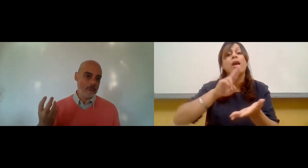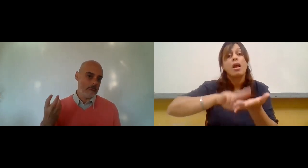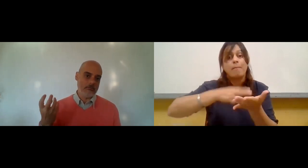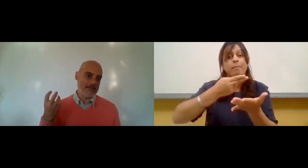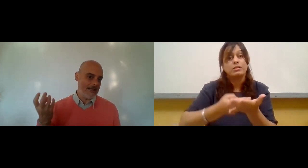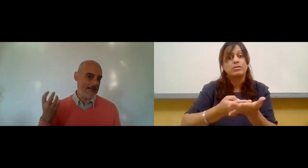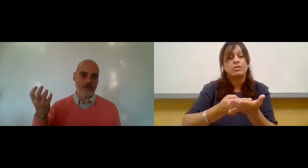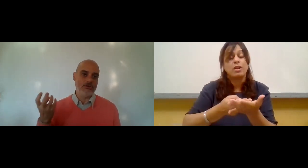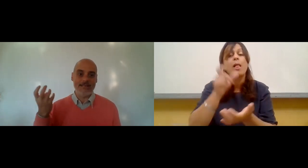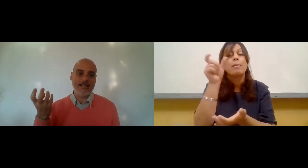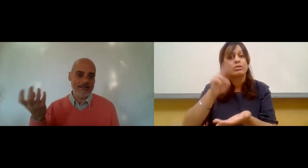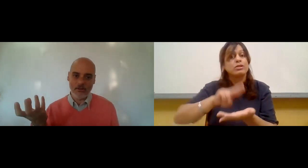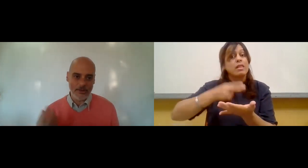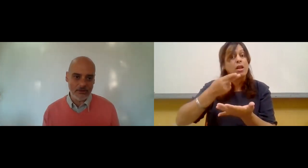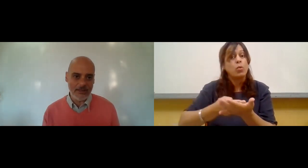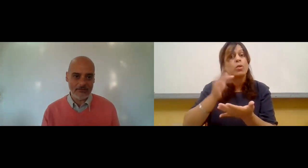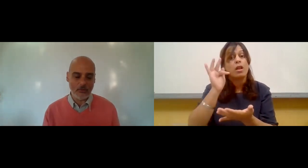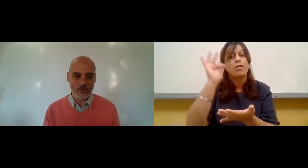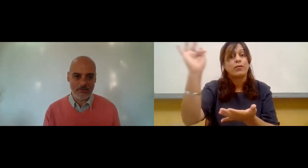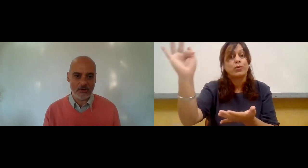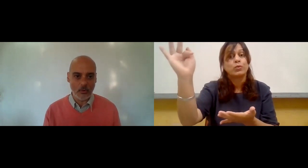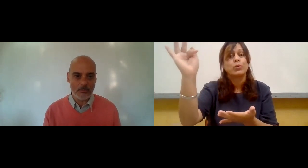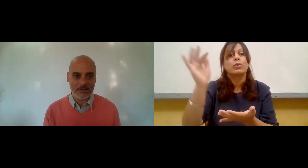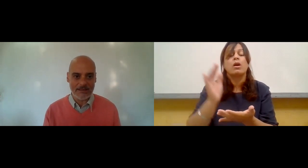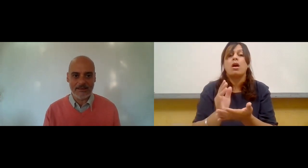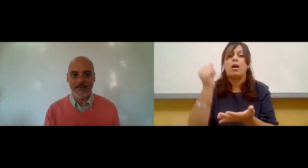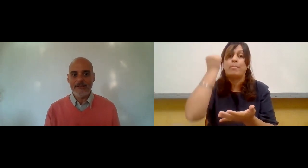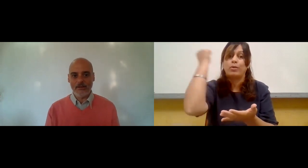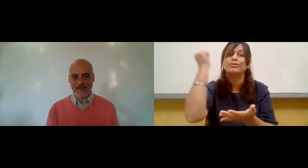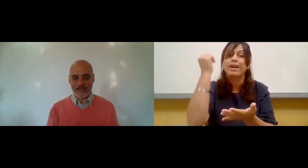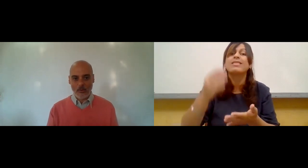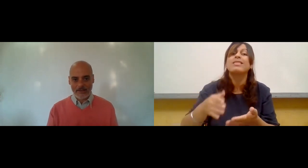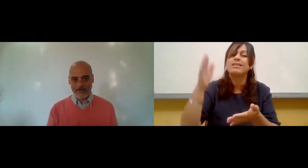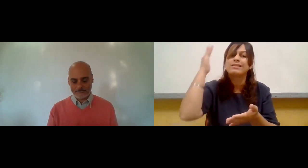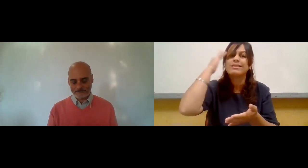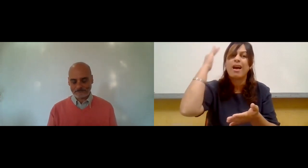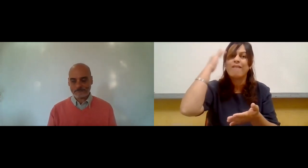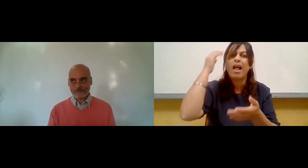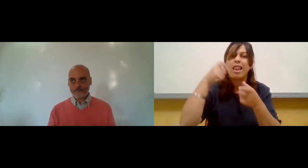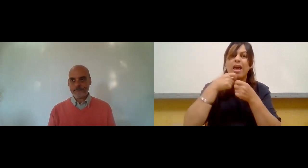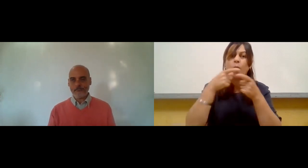elemento que está detrás de todo esto es un conocimiento muy importante de lo que es el lenguaje.